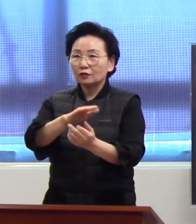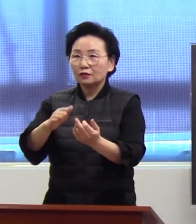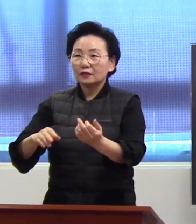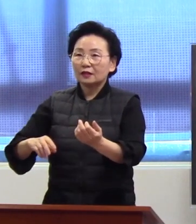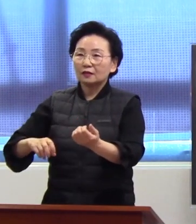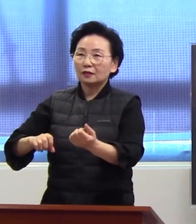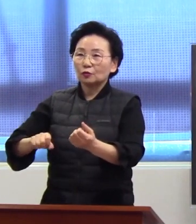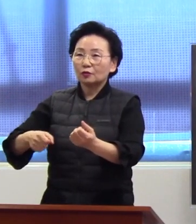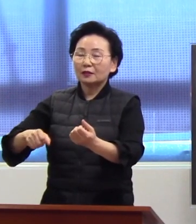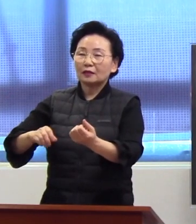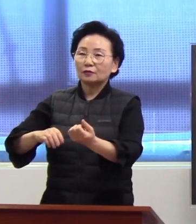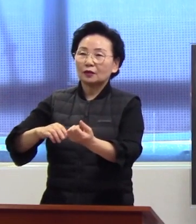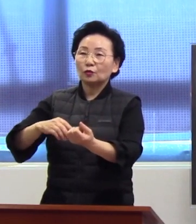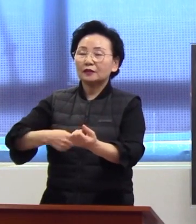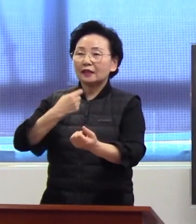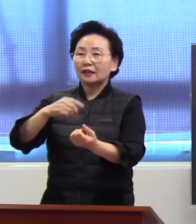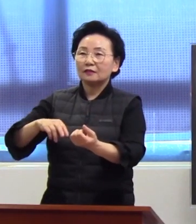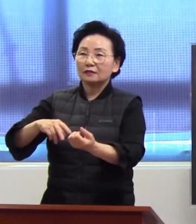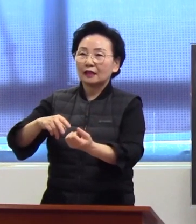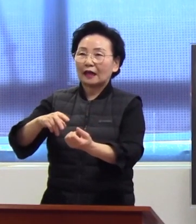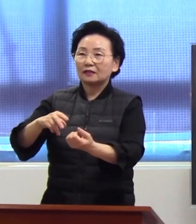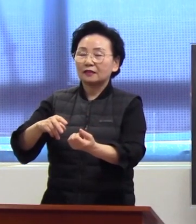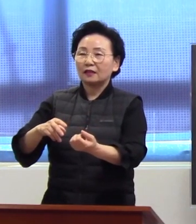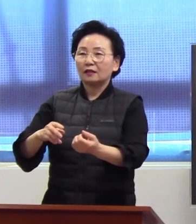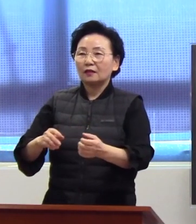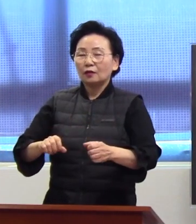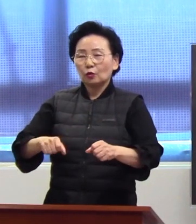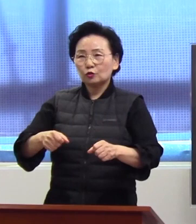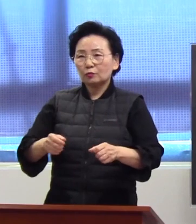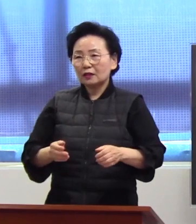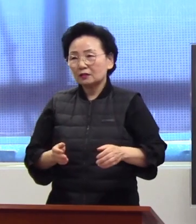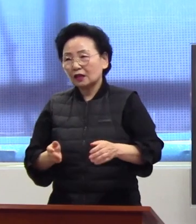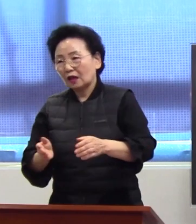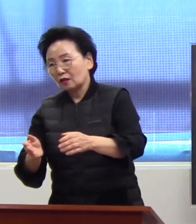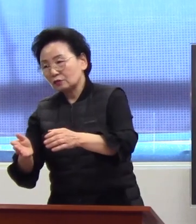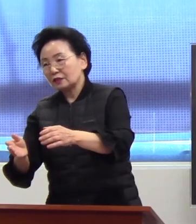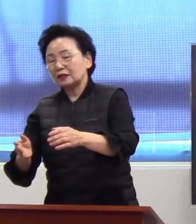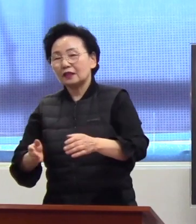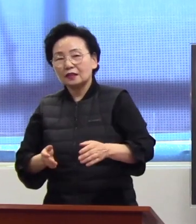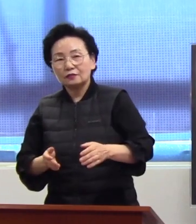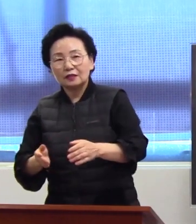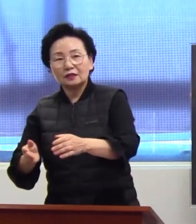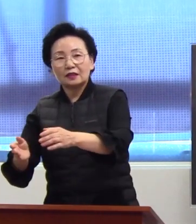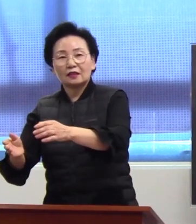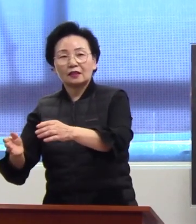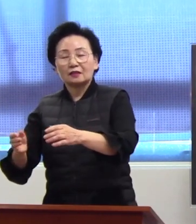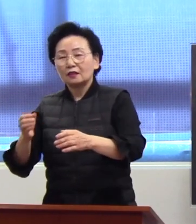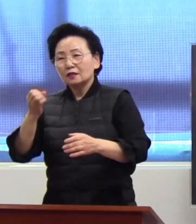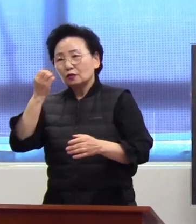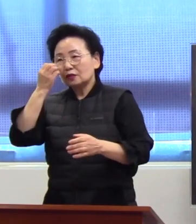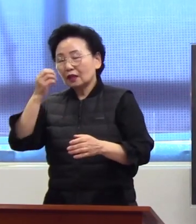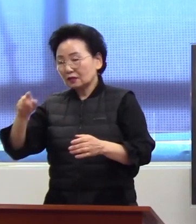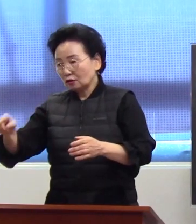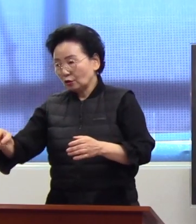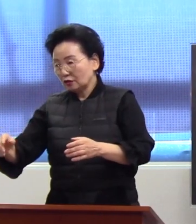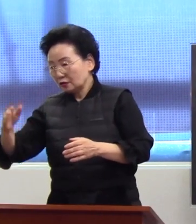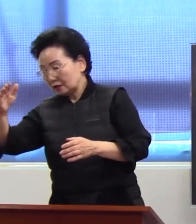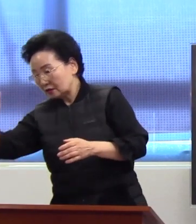언덕을 이렇게 오토바이 타고 이렇게 혼자 이렇게 가는데 오토바이가 자꾸 이리 가는 거야. 이리가 이상하다. 여기는